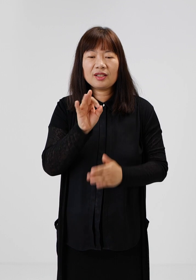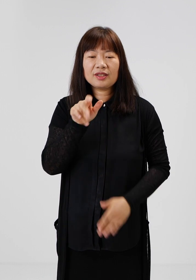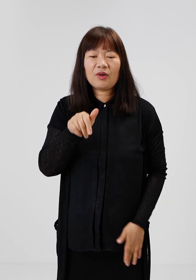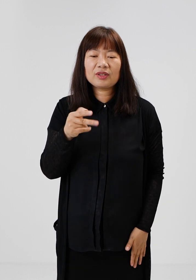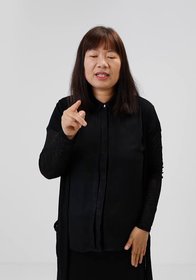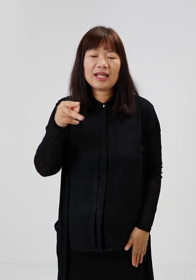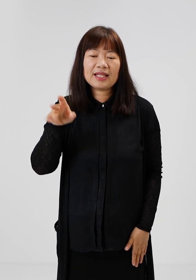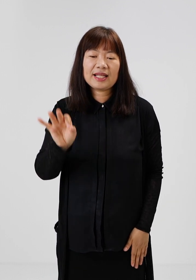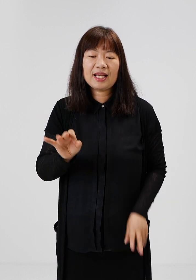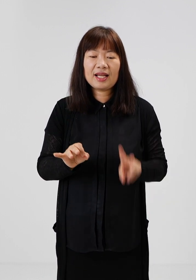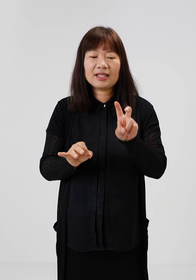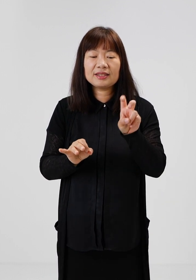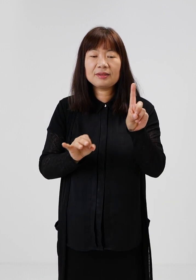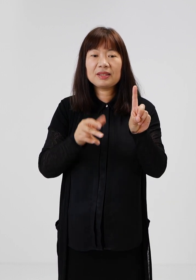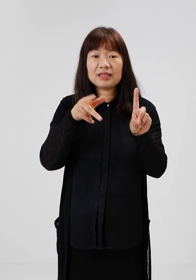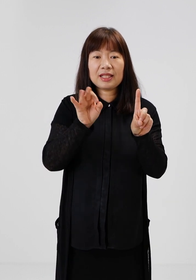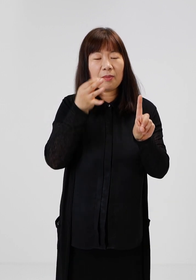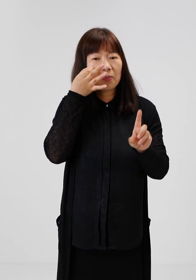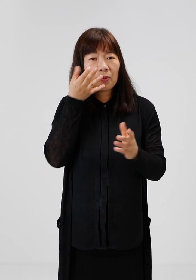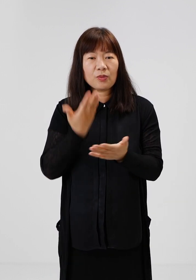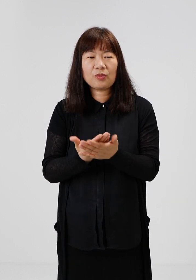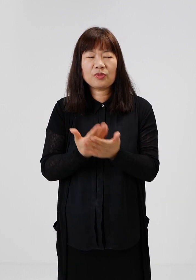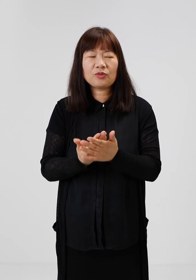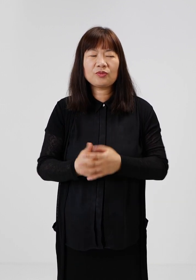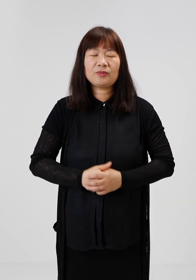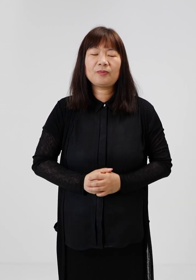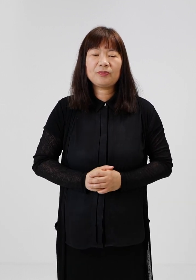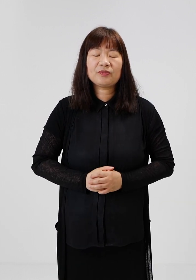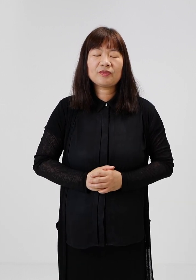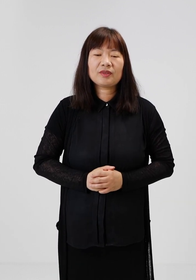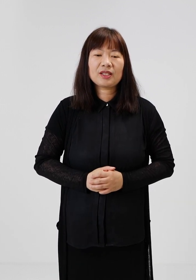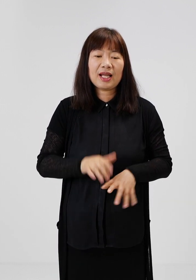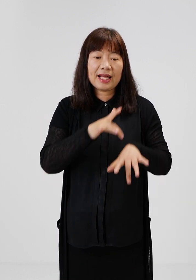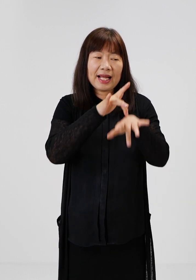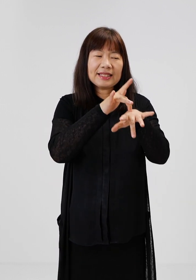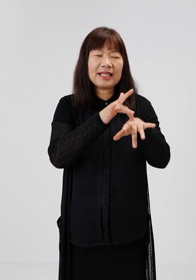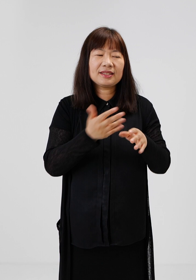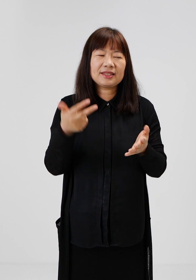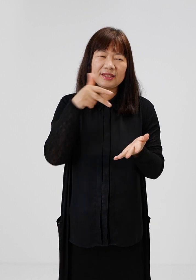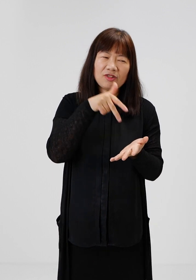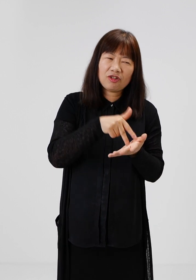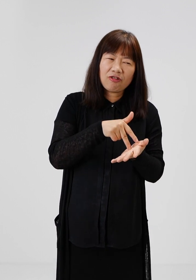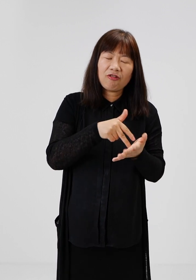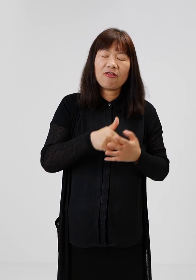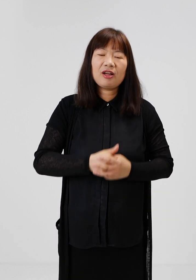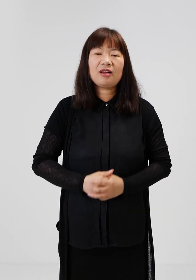역대상 21장. 네, 사탄이 일어나,